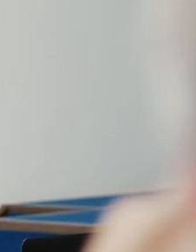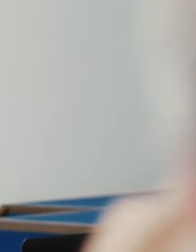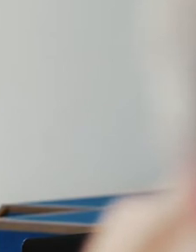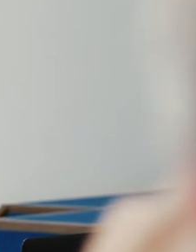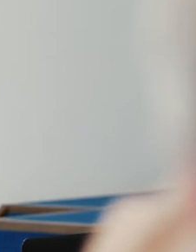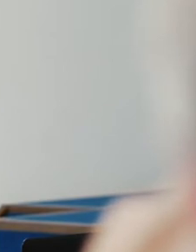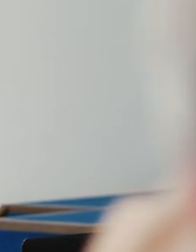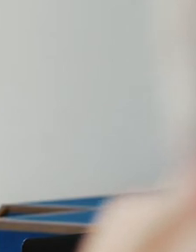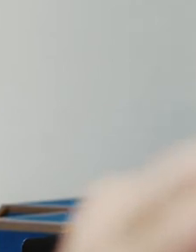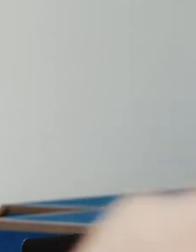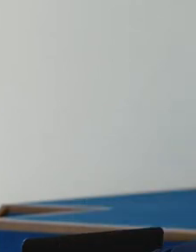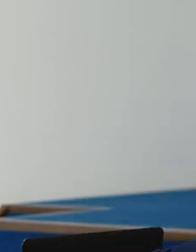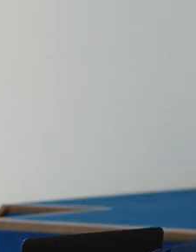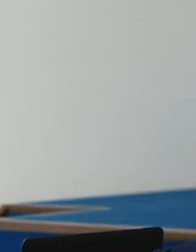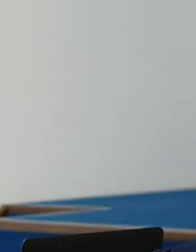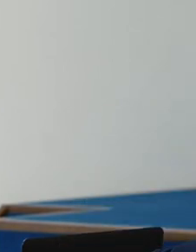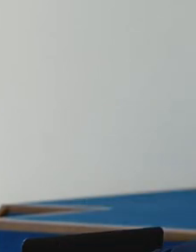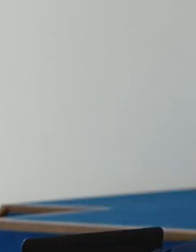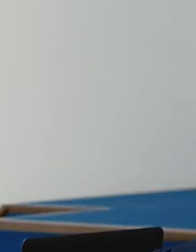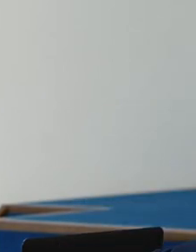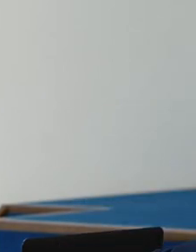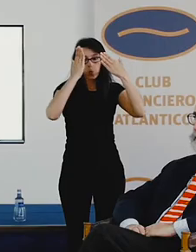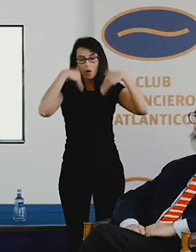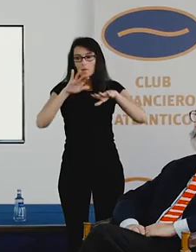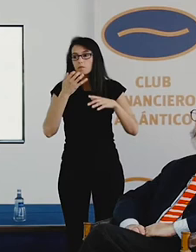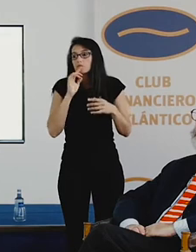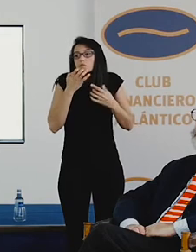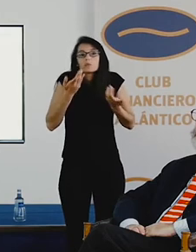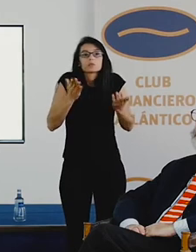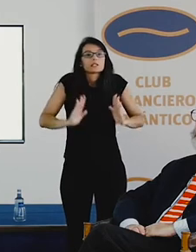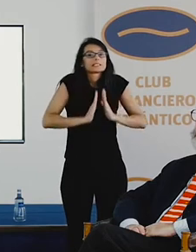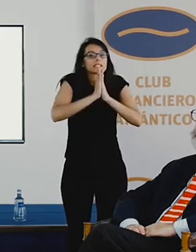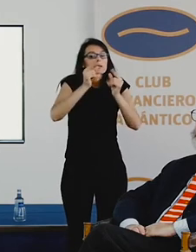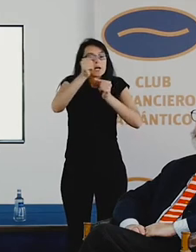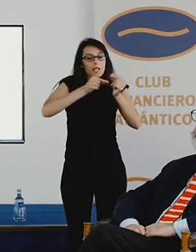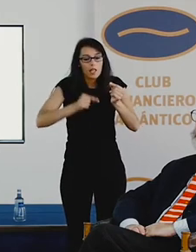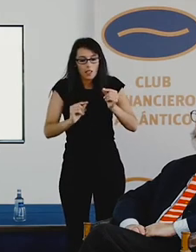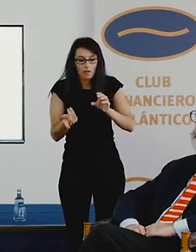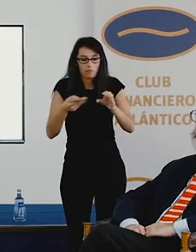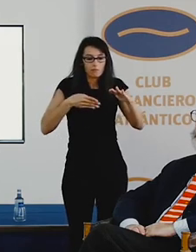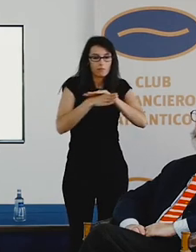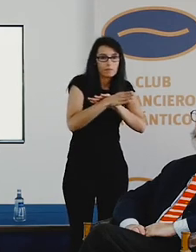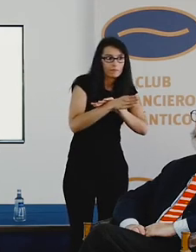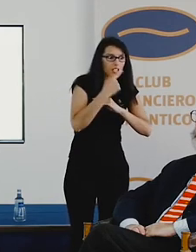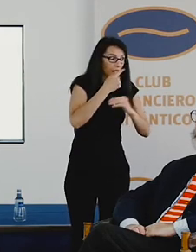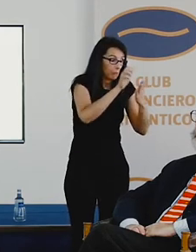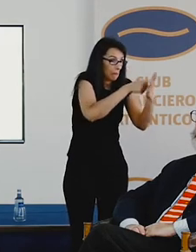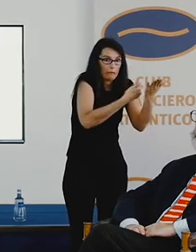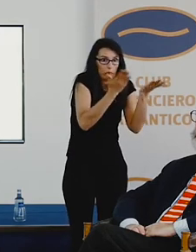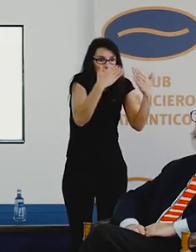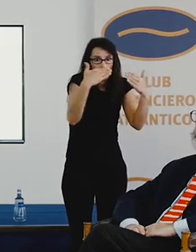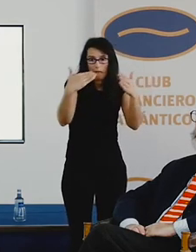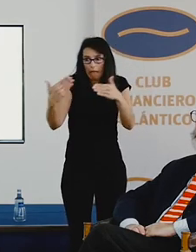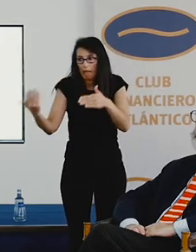das coordenadas de lo que no hay en Google, por ejemplo, nos metemos, yo qué sé, en el Parque Santa Margarita, que una vez que te has metido no hay nada,